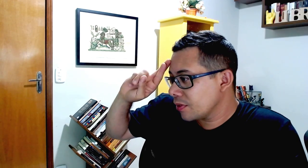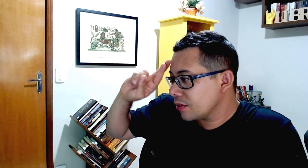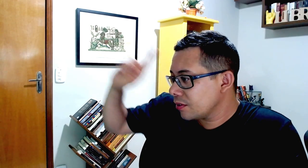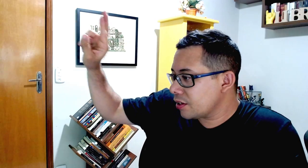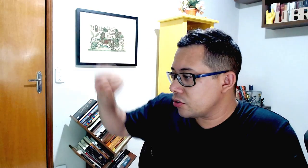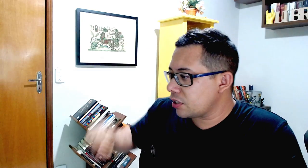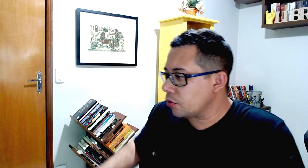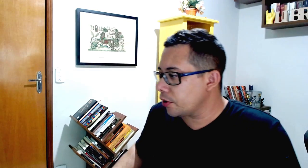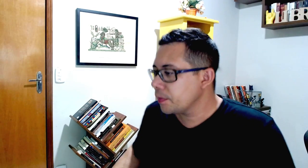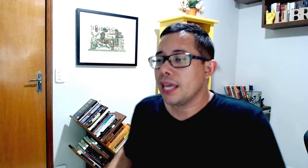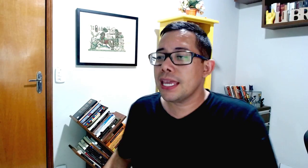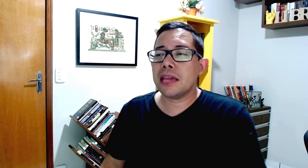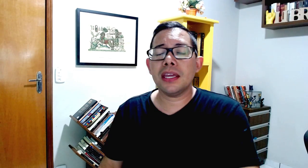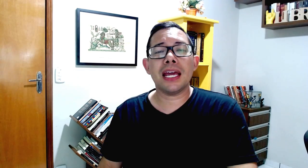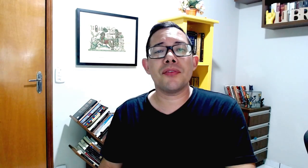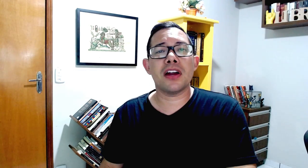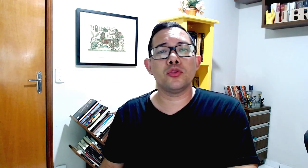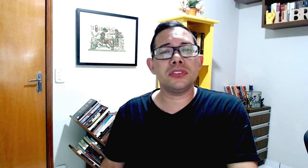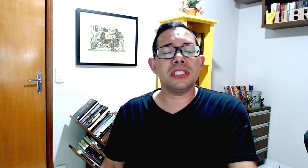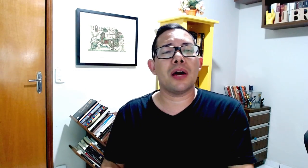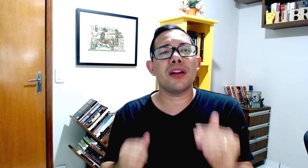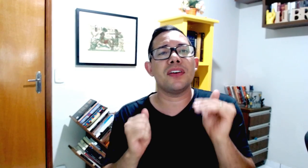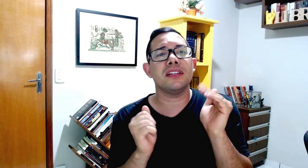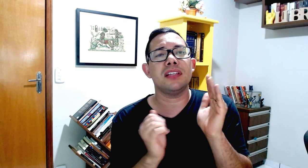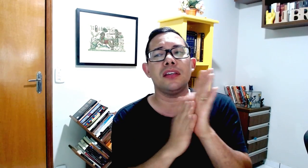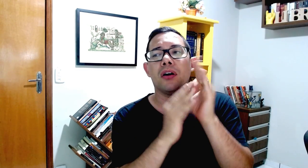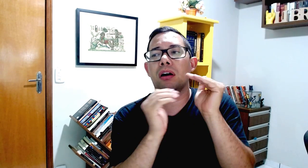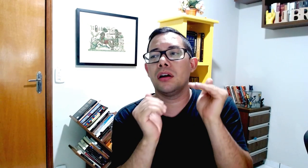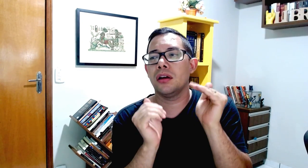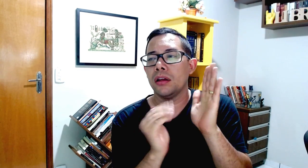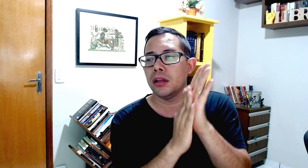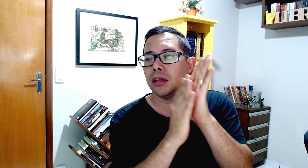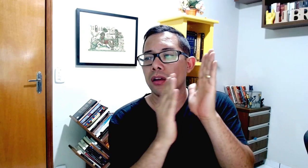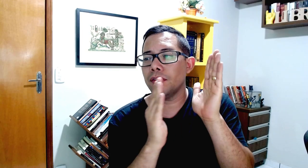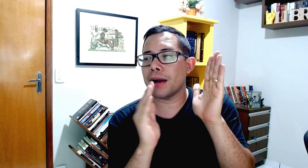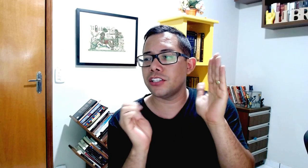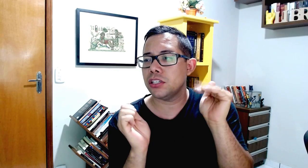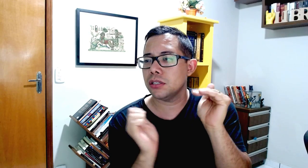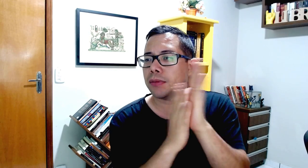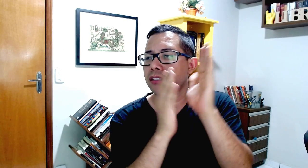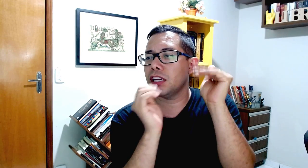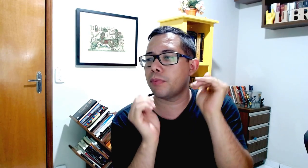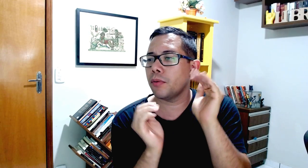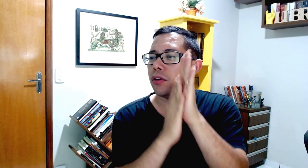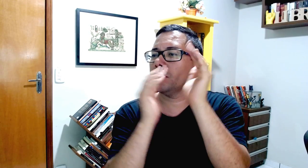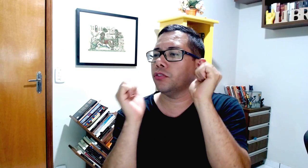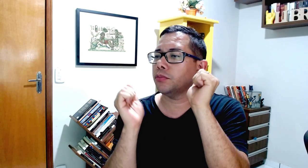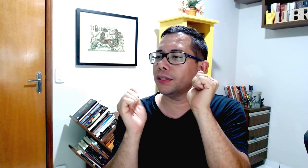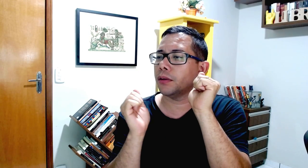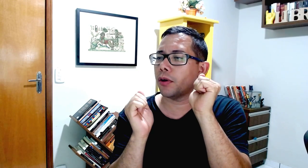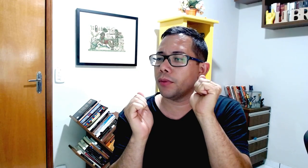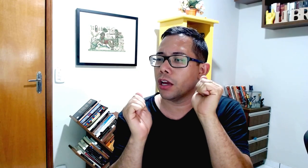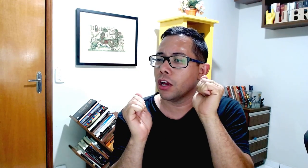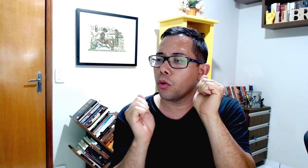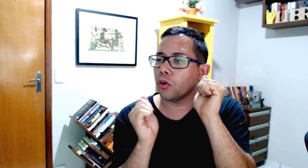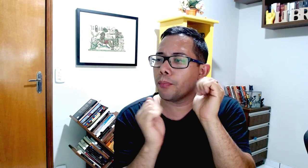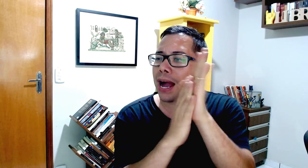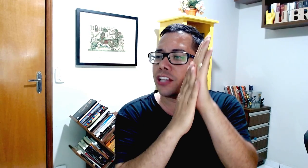será o senhor e aí que que ela faz o outro sinal vai fazer esse aqui ó Bate Bate aqui a forma enquanto suas patas para mim quando